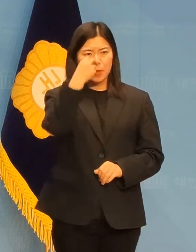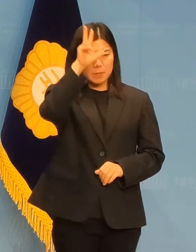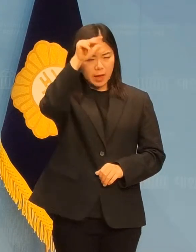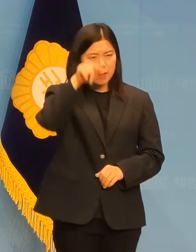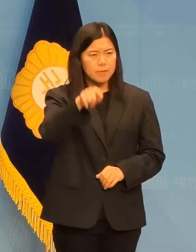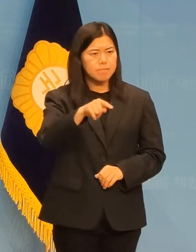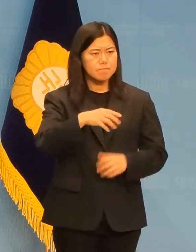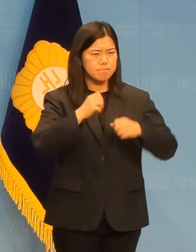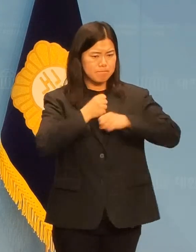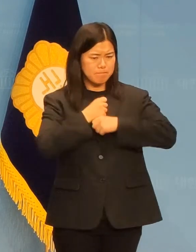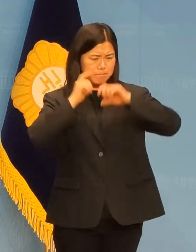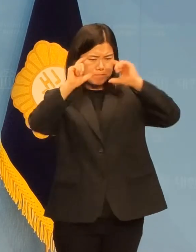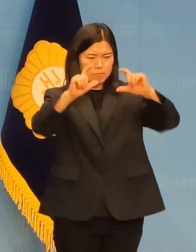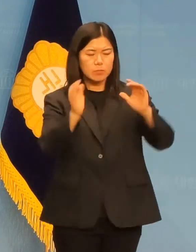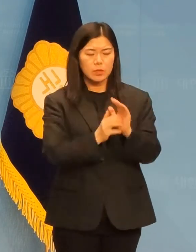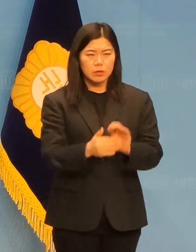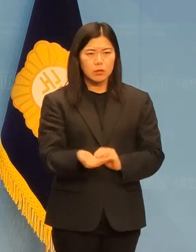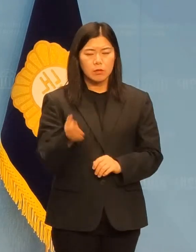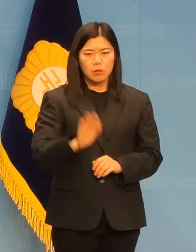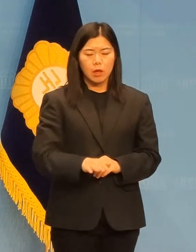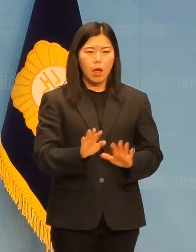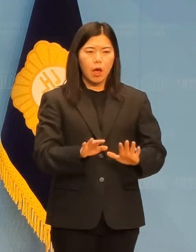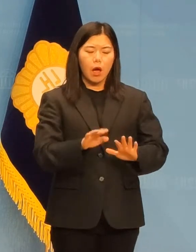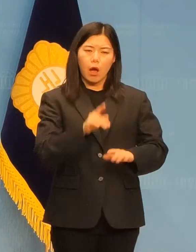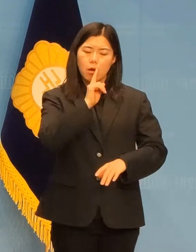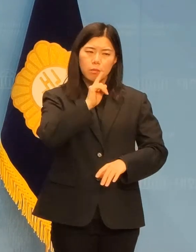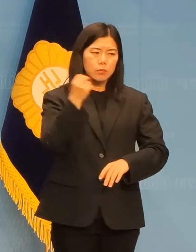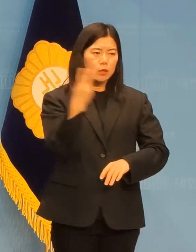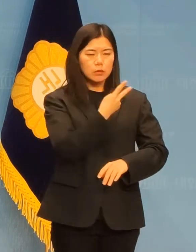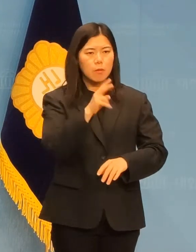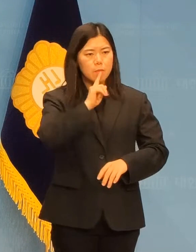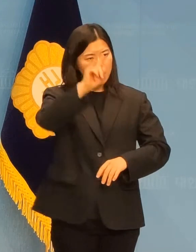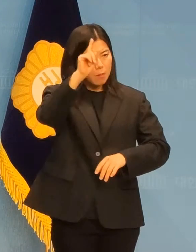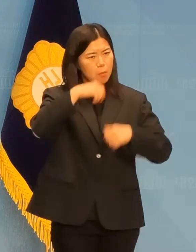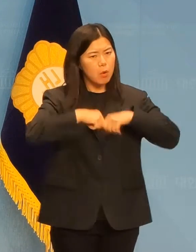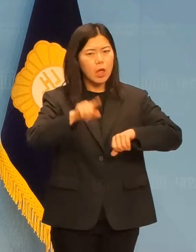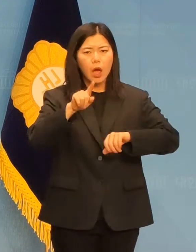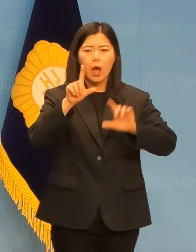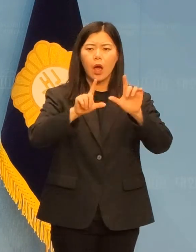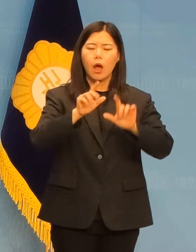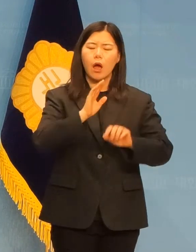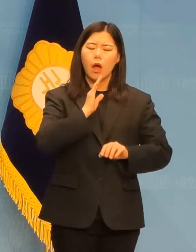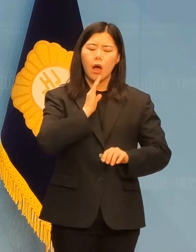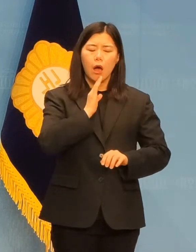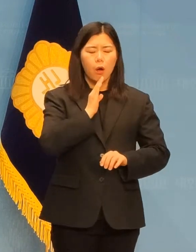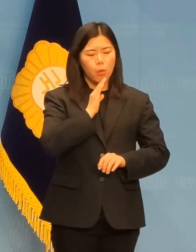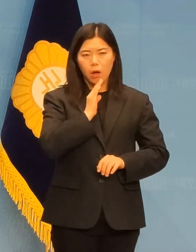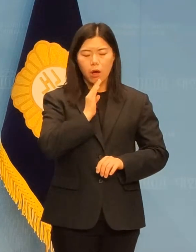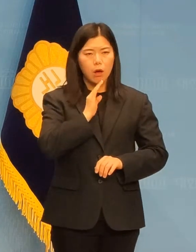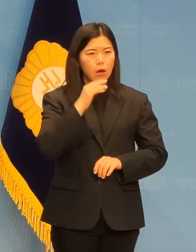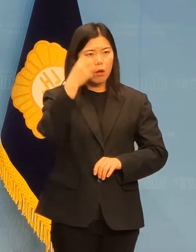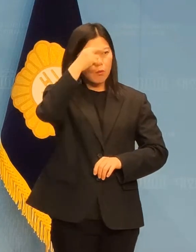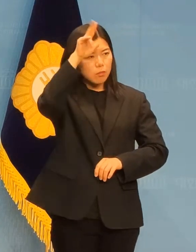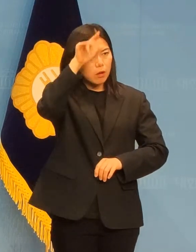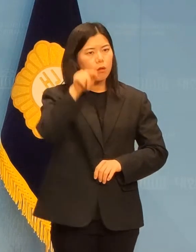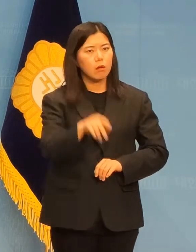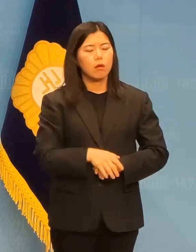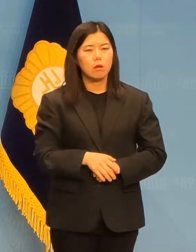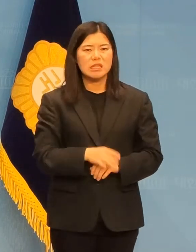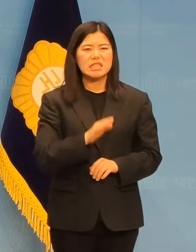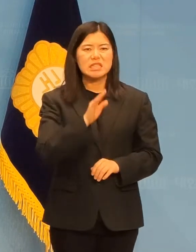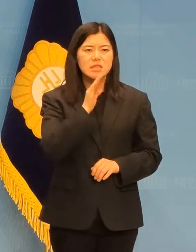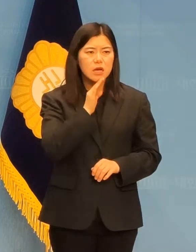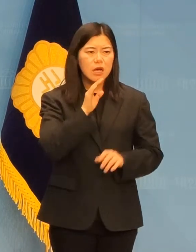검찰에게 경고했음에도 불구하고 이렇게 항소를 포기하는 것을 보면서 정말 검찰은